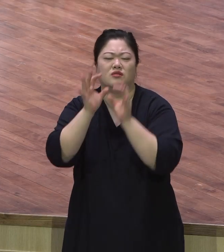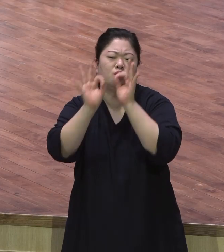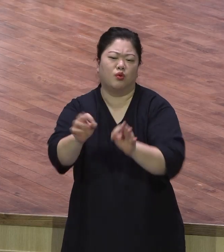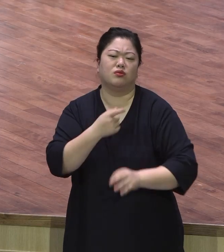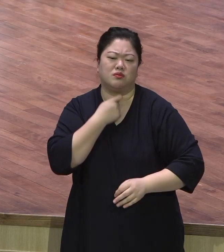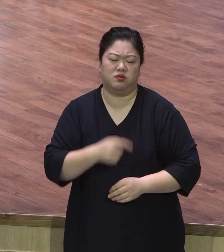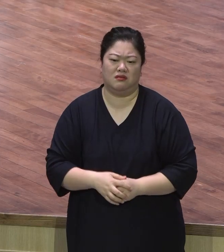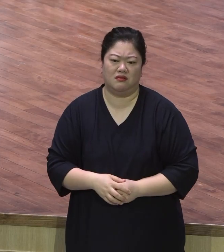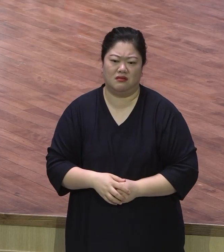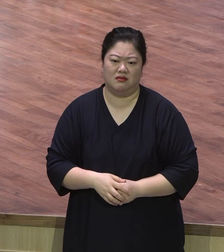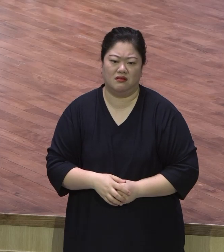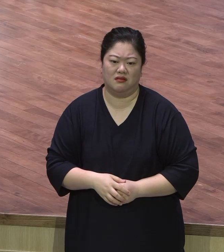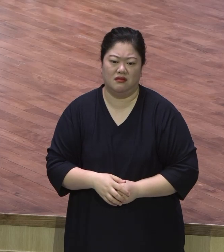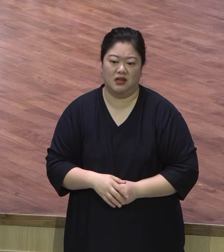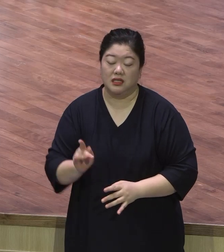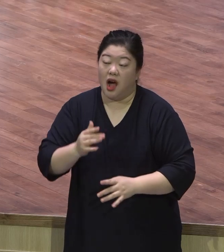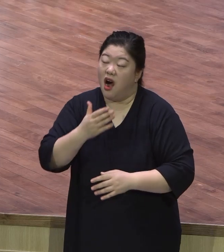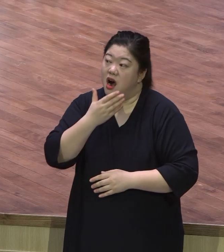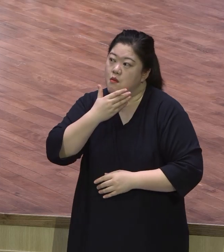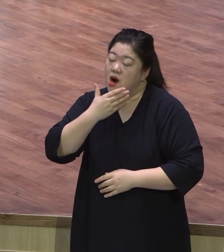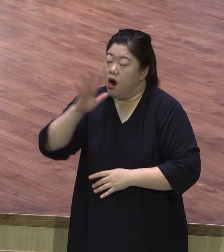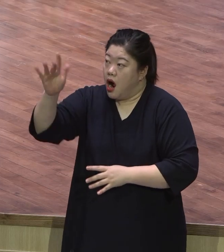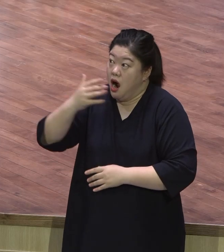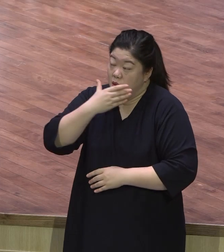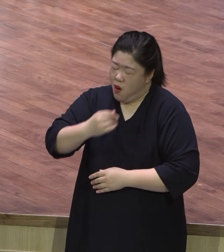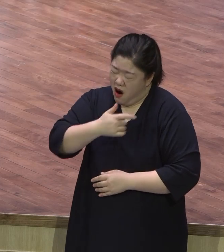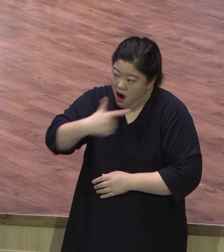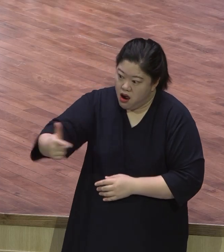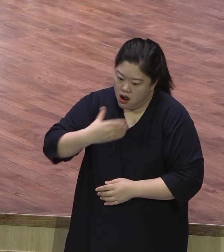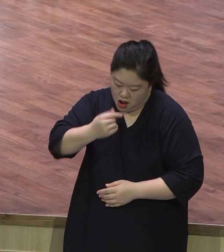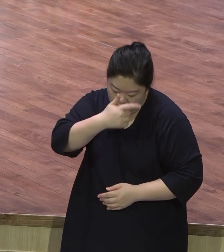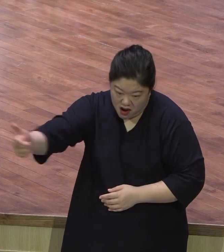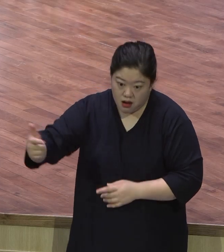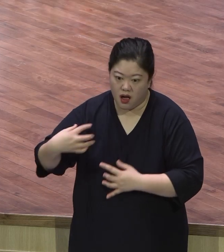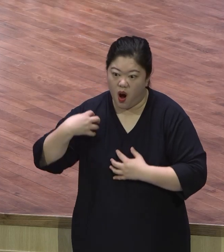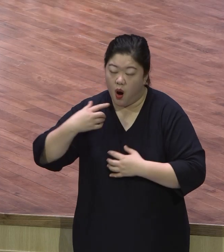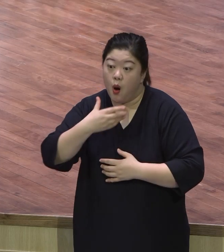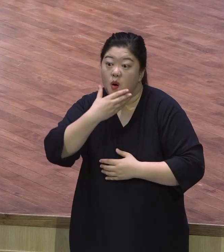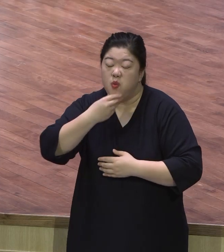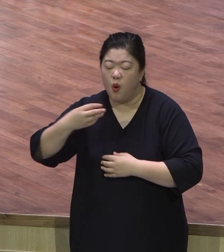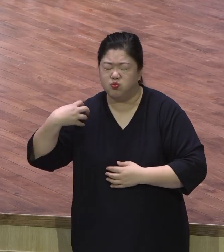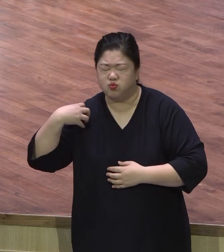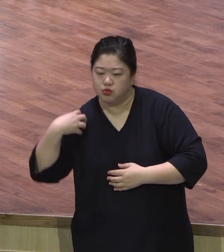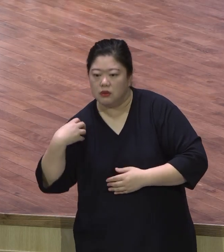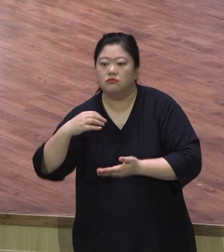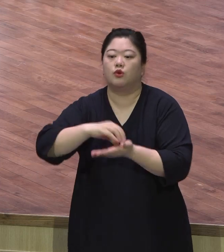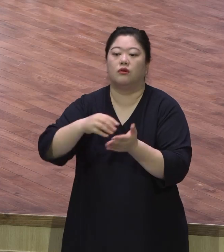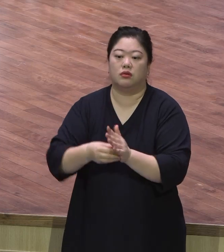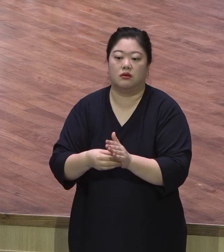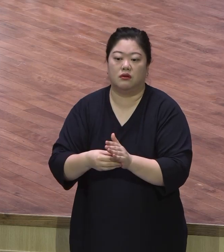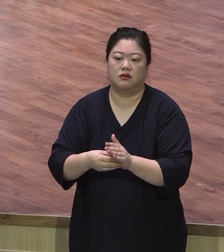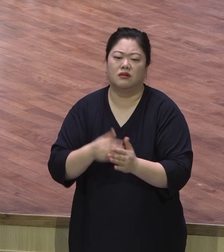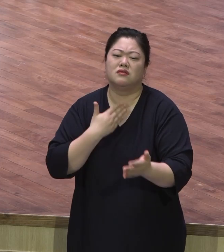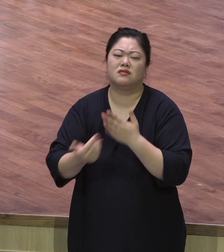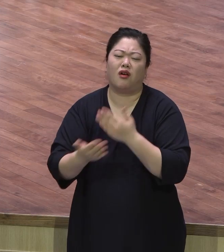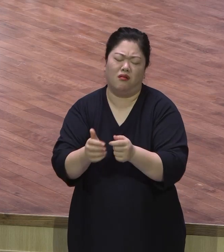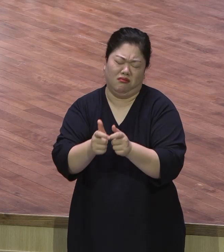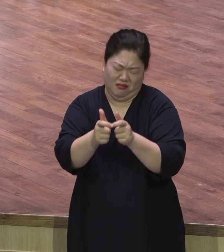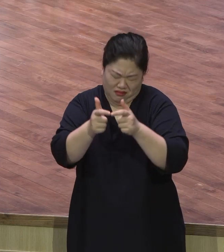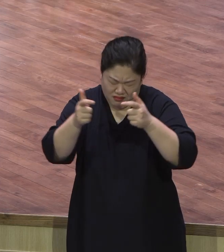축복하지 아니하면 절대로 못 놓습니다 이 약업처럼 한대비가 뿌리지더라 축복 바꿔야 말겠다는 이런